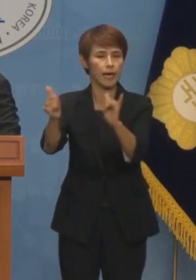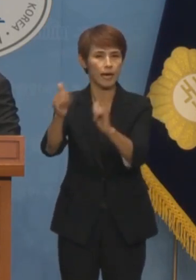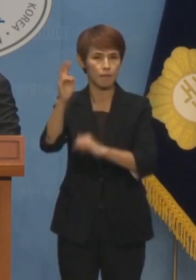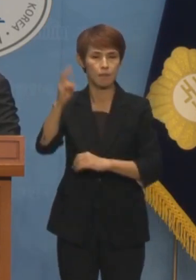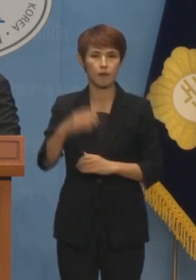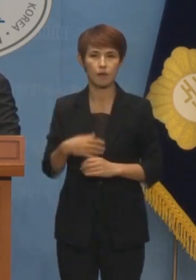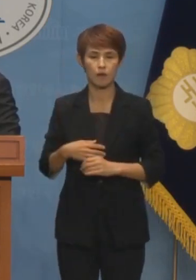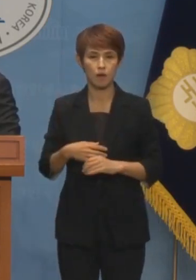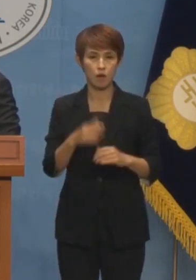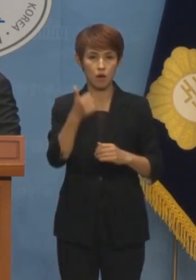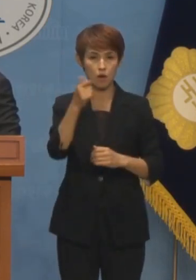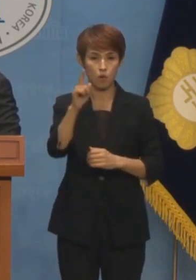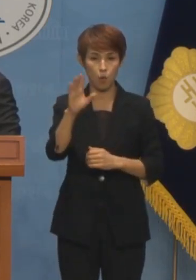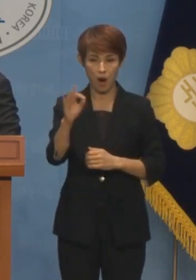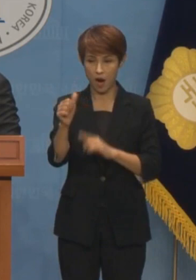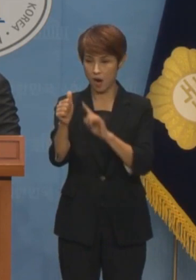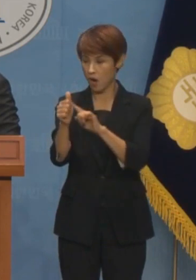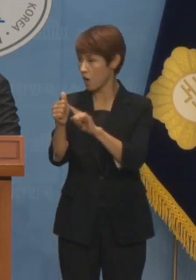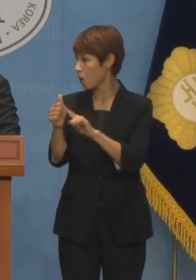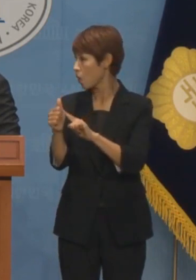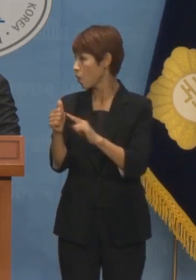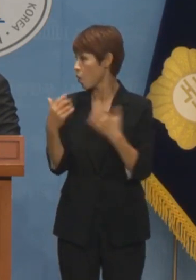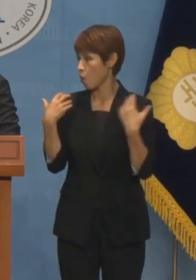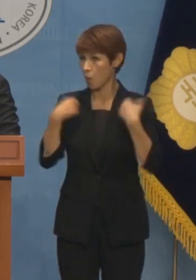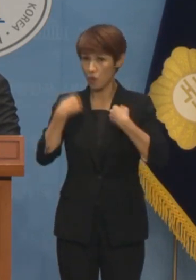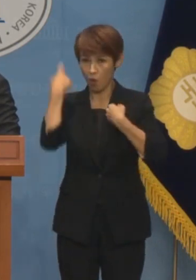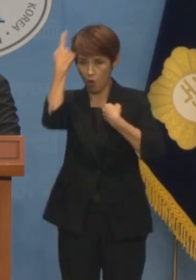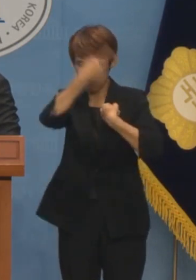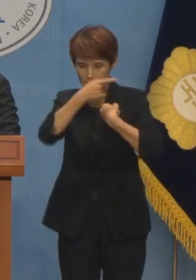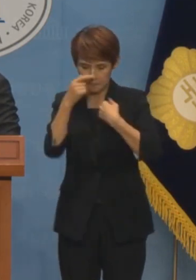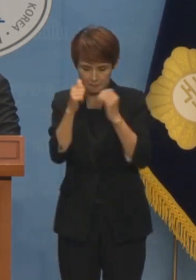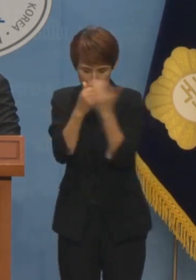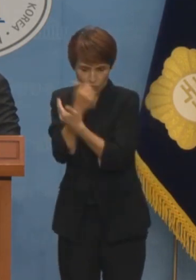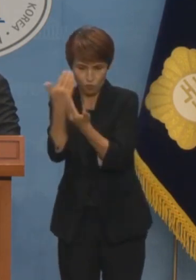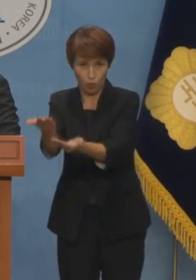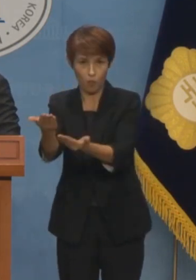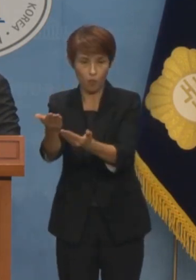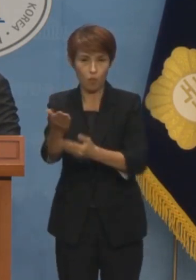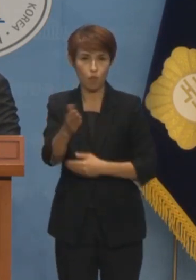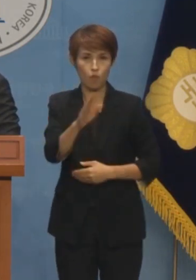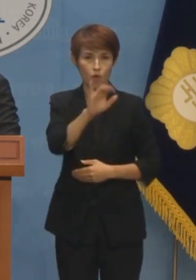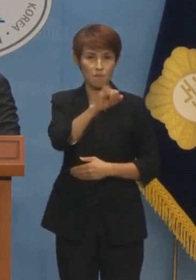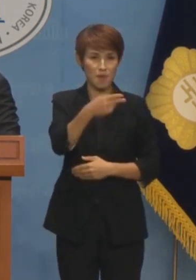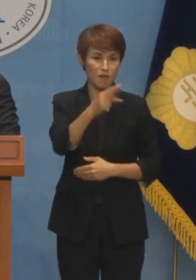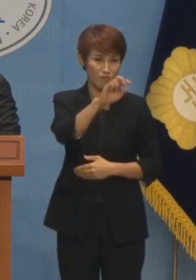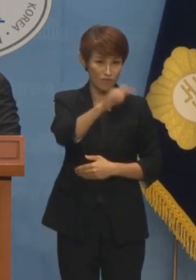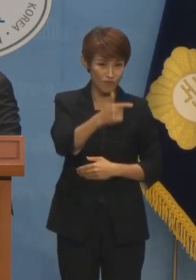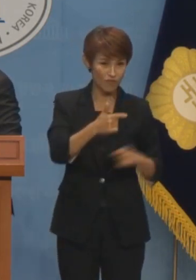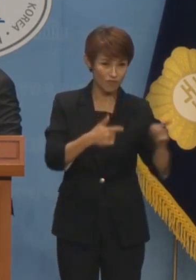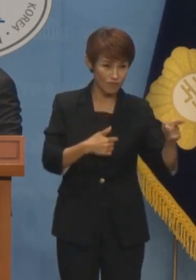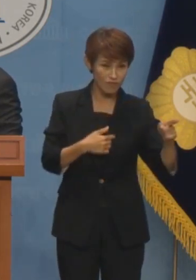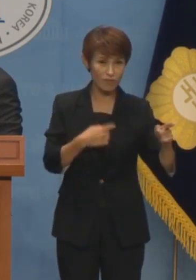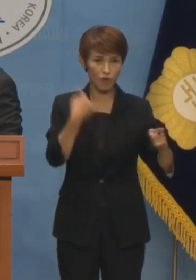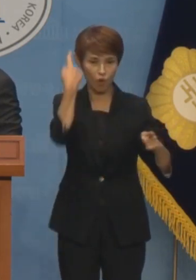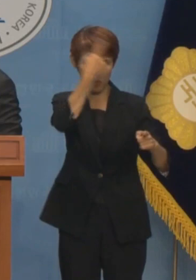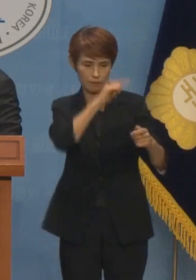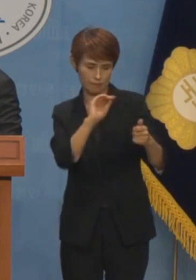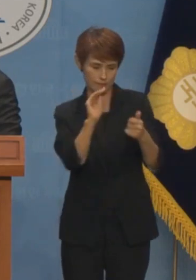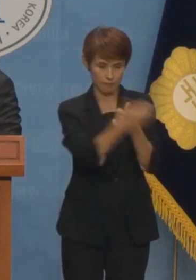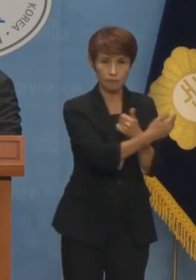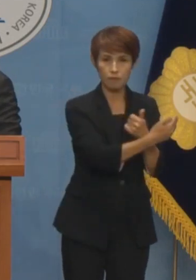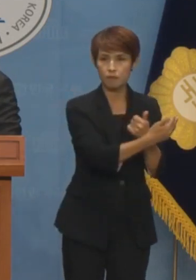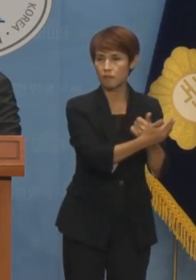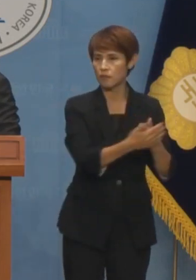황모 씨의 옷을 빼서 얼굴을 가립니다. 킬문 TV 씨의 얼굴을 가립니다.